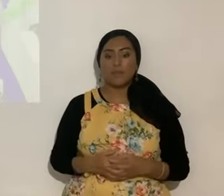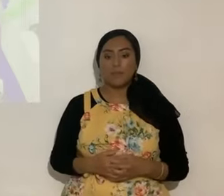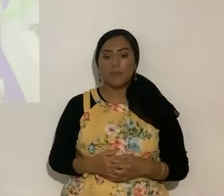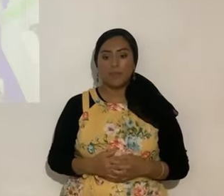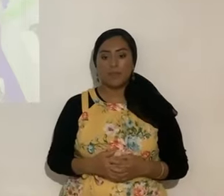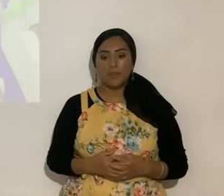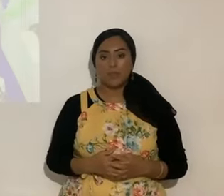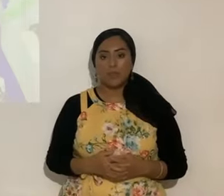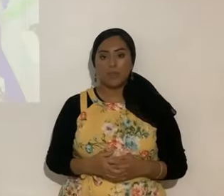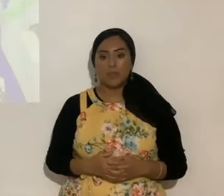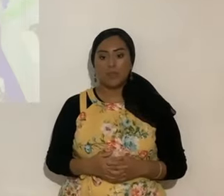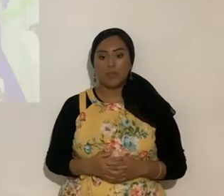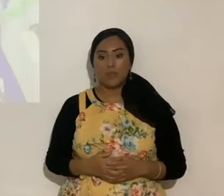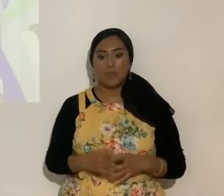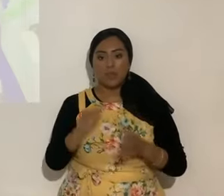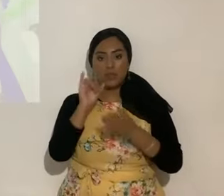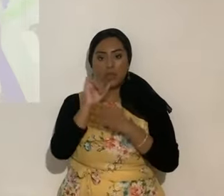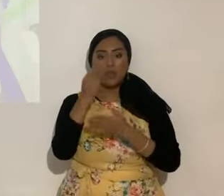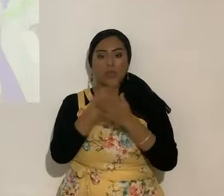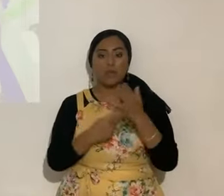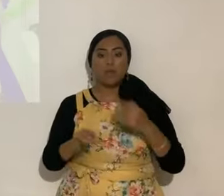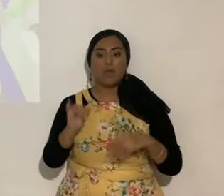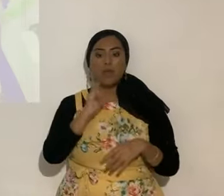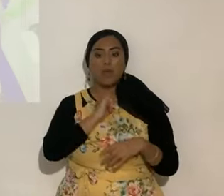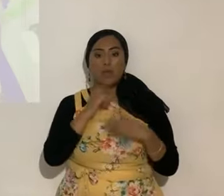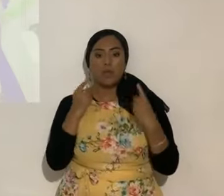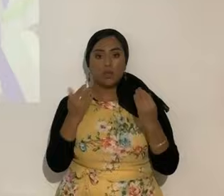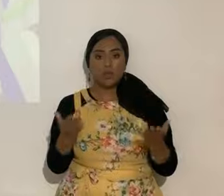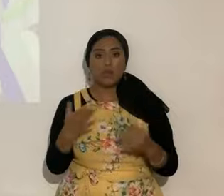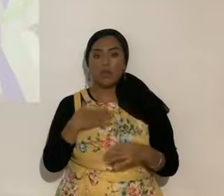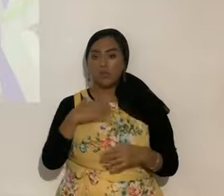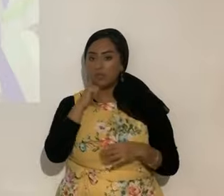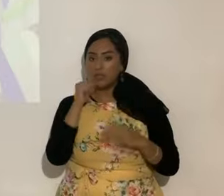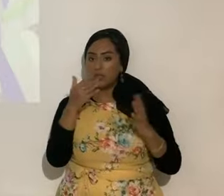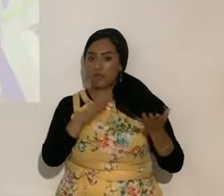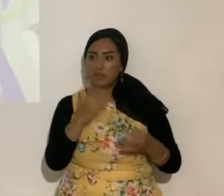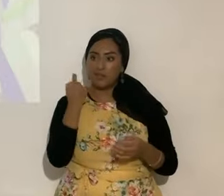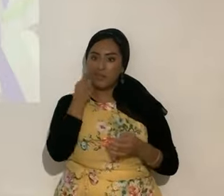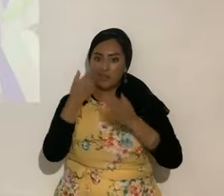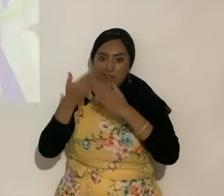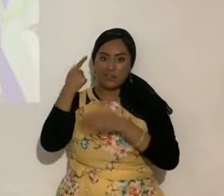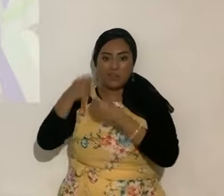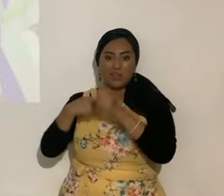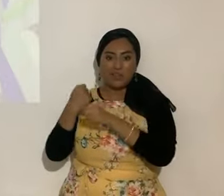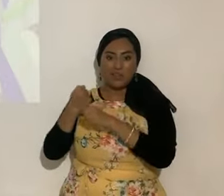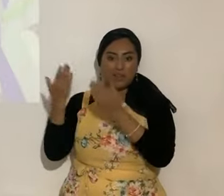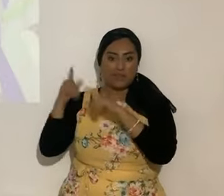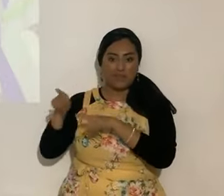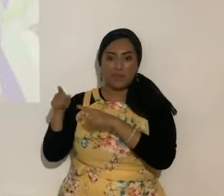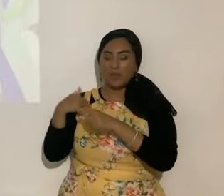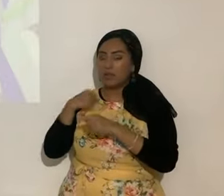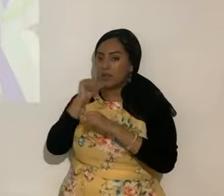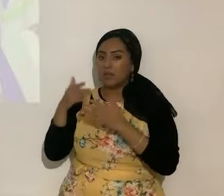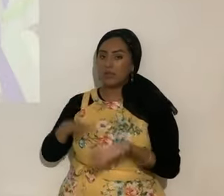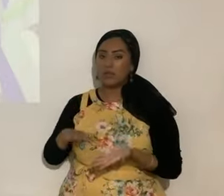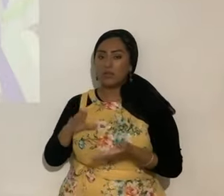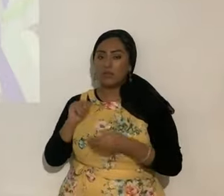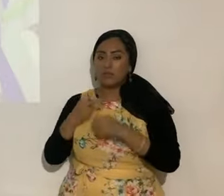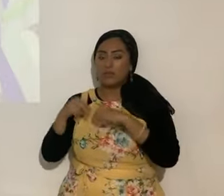bueno, pues eso es lo que hago yo, yo no morí, con lo que me pasó hace un año, ni